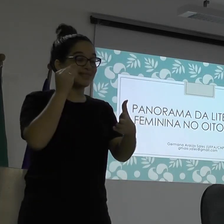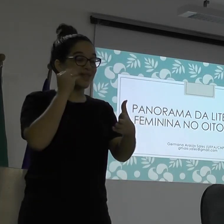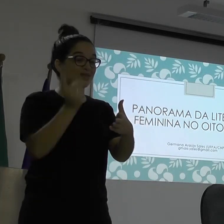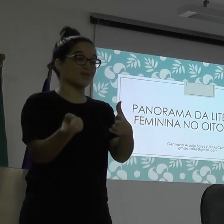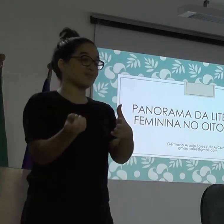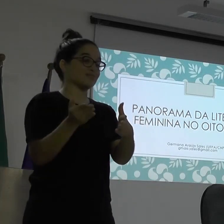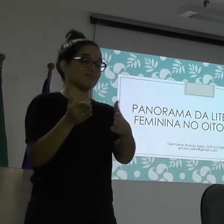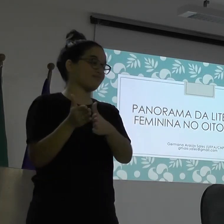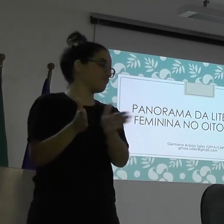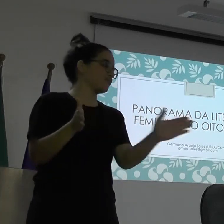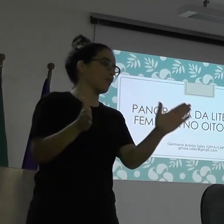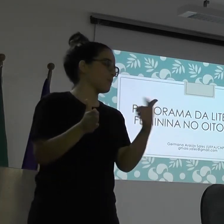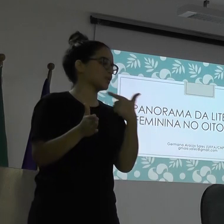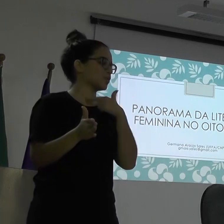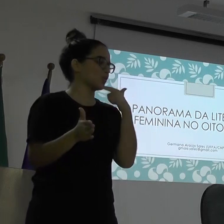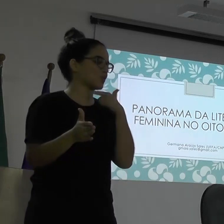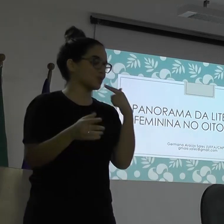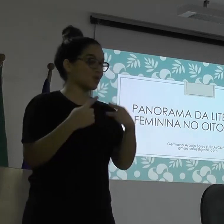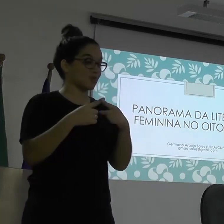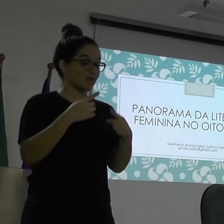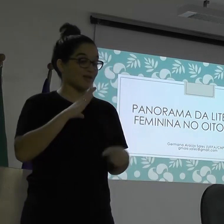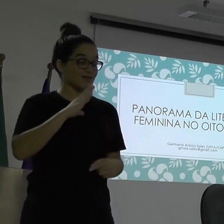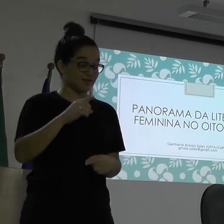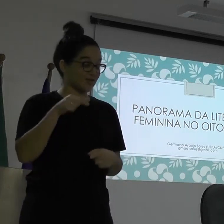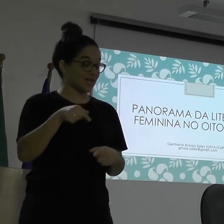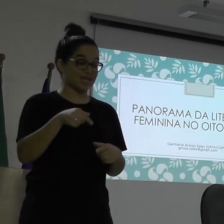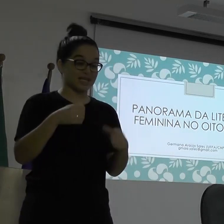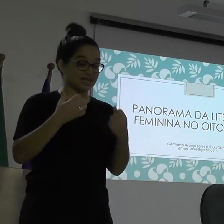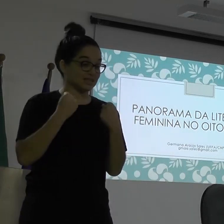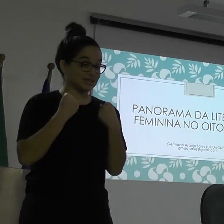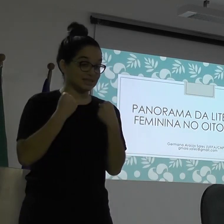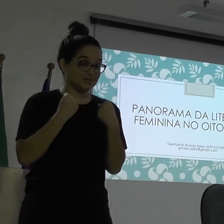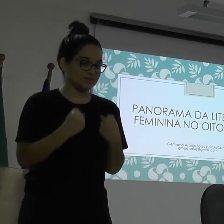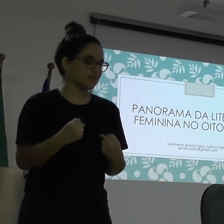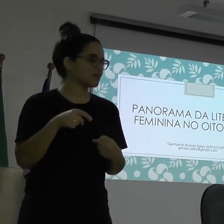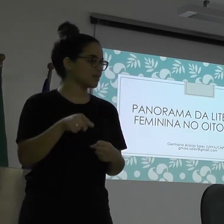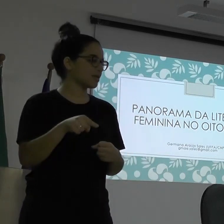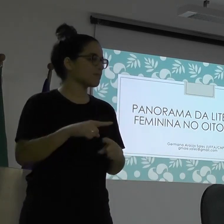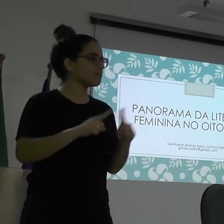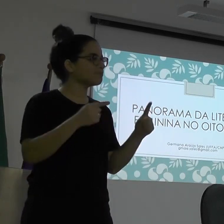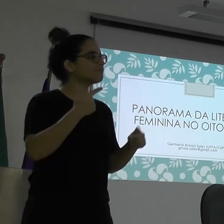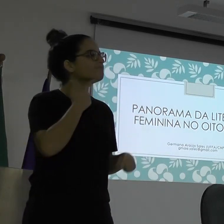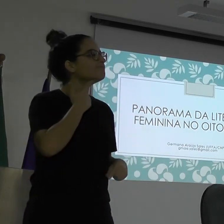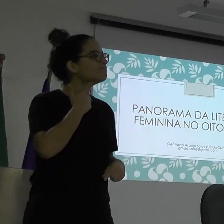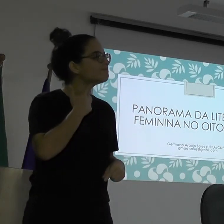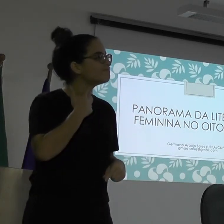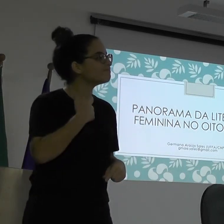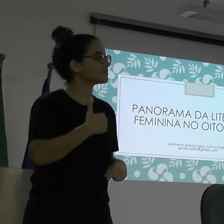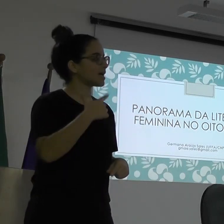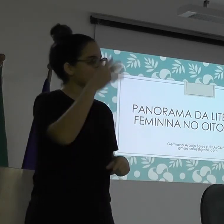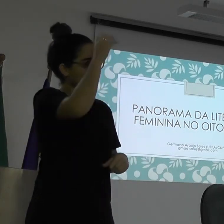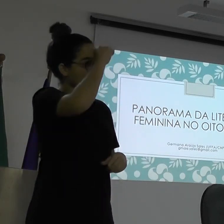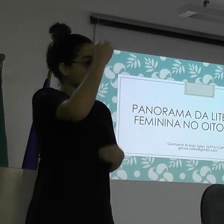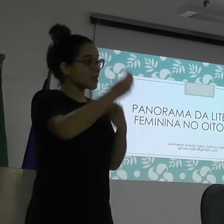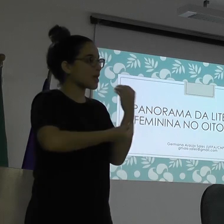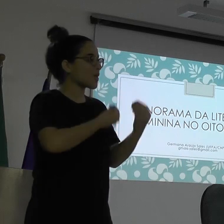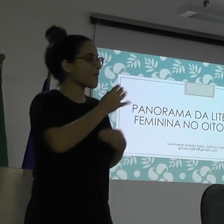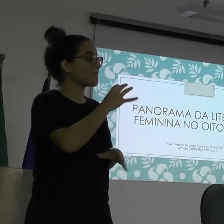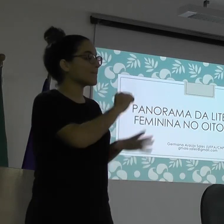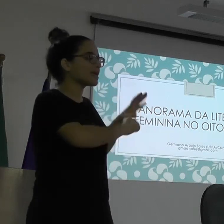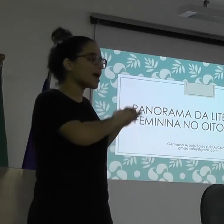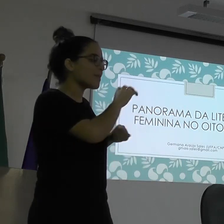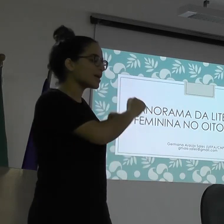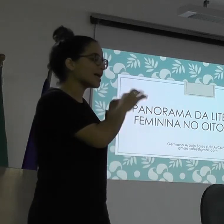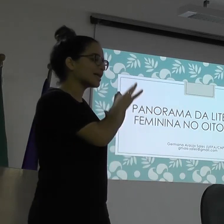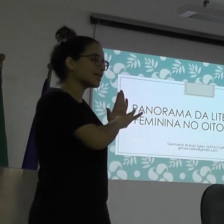consigo, para ficar com o meu trabalho, e eu tinha muita vontade de aprender a recuperar. Por quê? Porque precisa de boa vontade